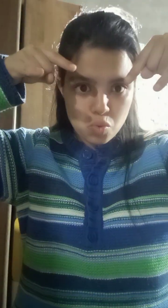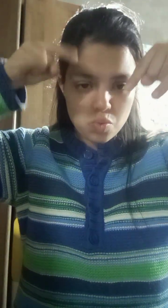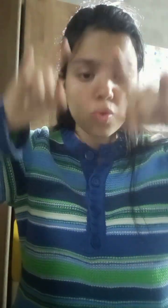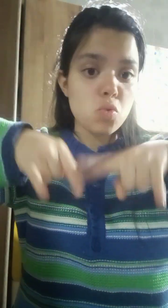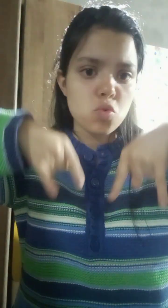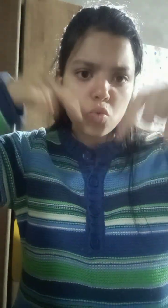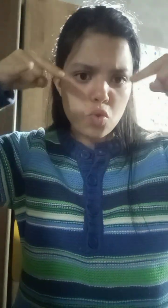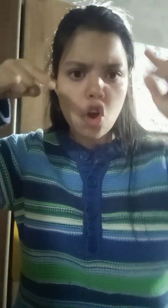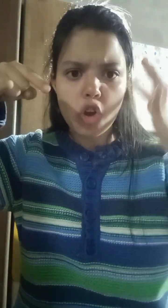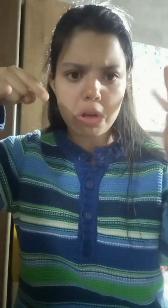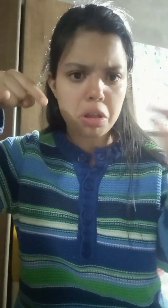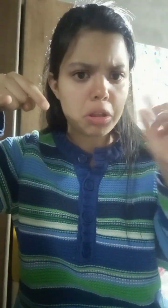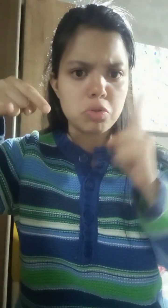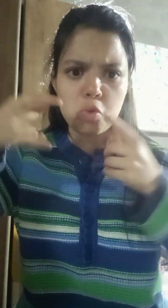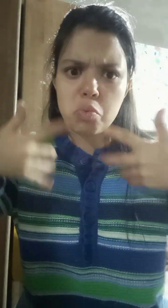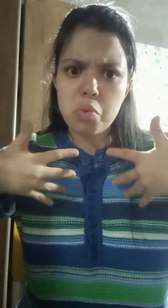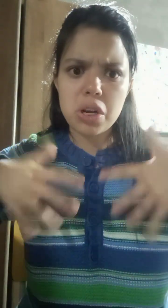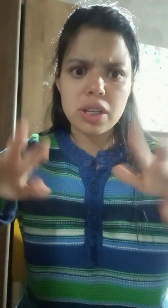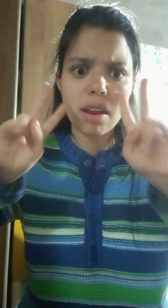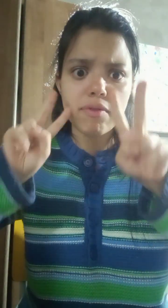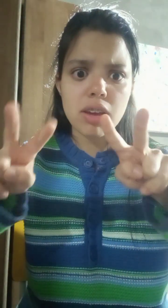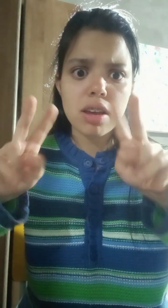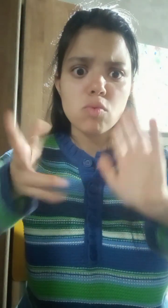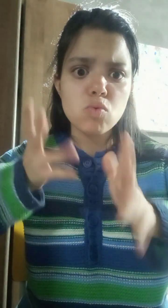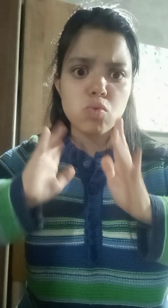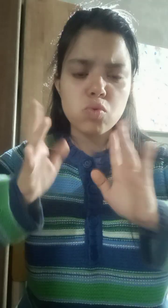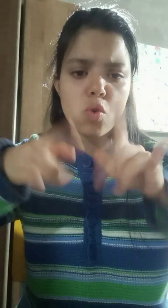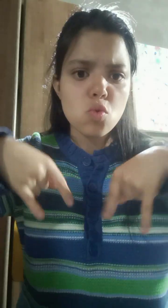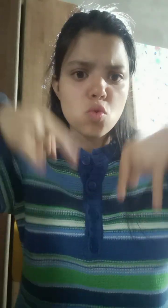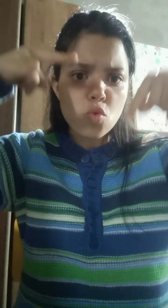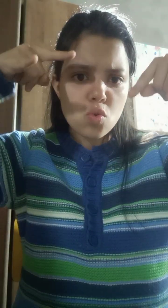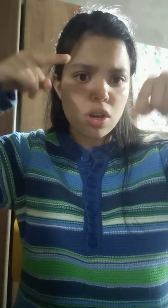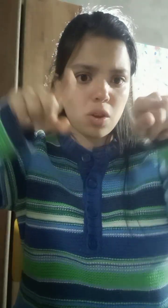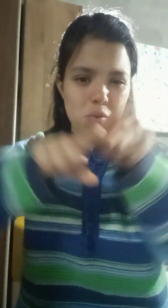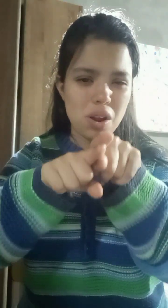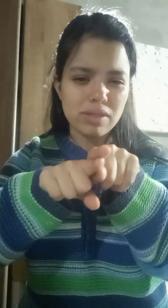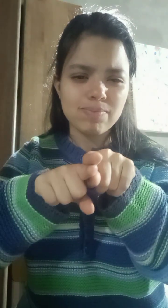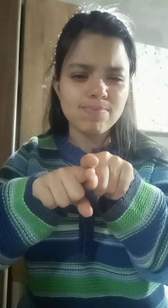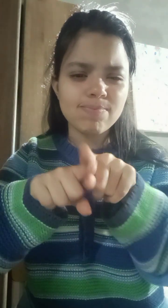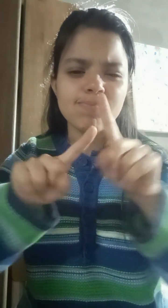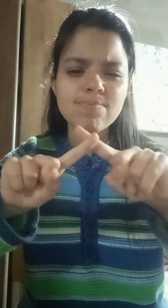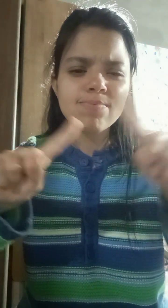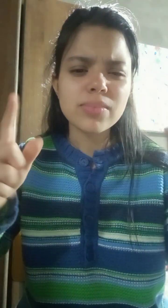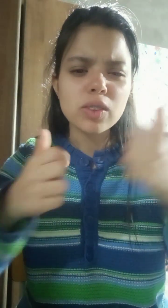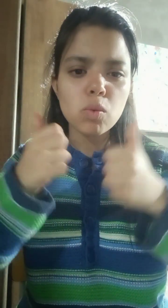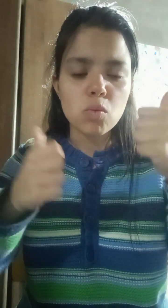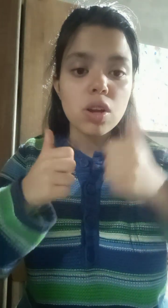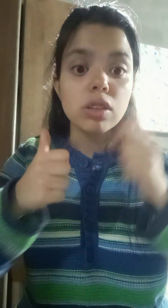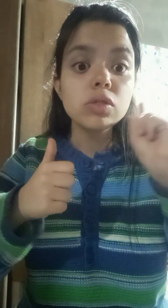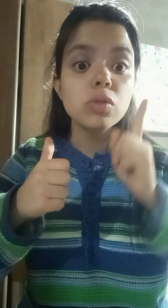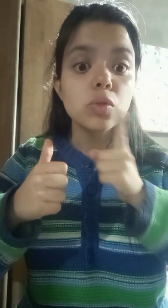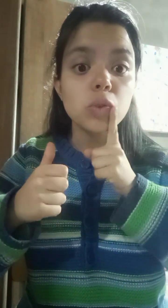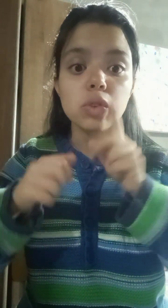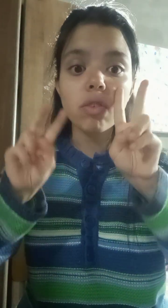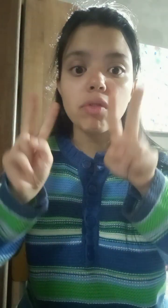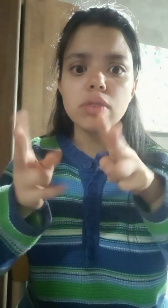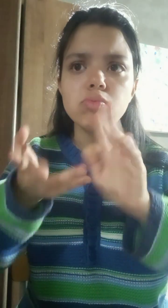sordas, activan adicionalmente la red del lenguaje en el hemisferio izquierdo del